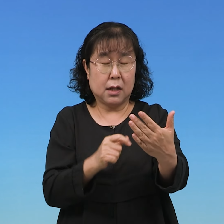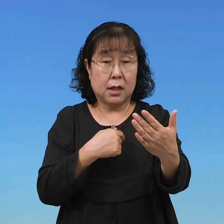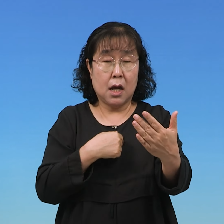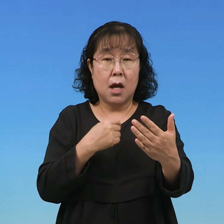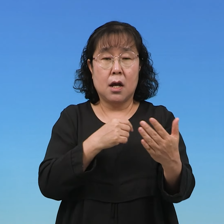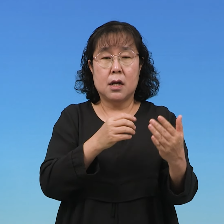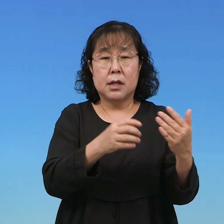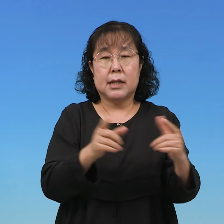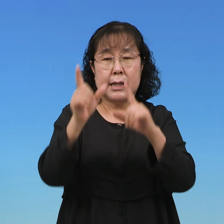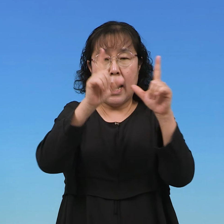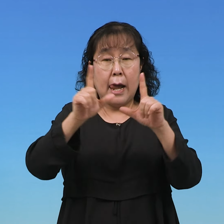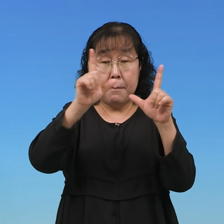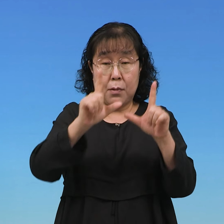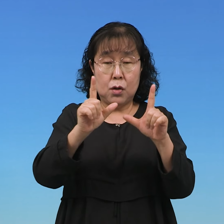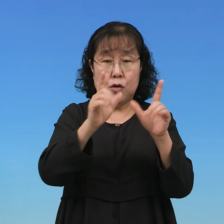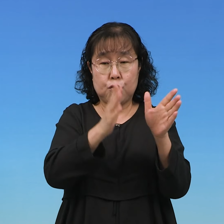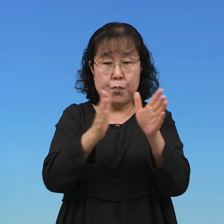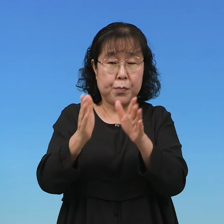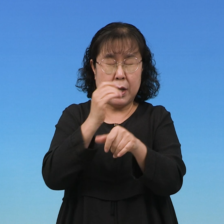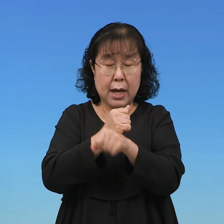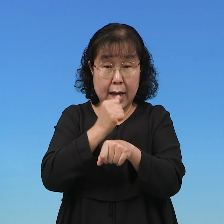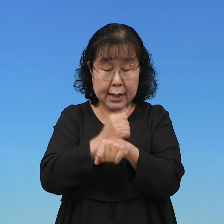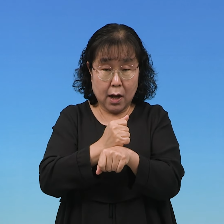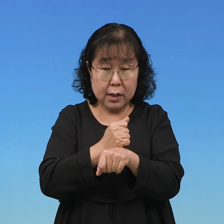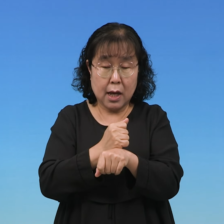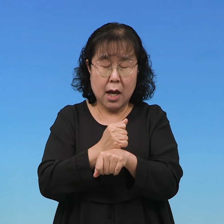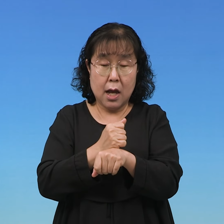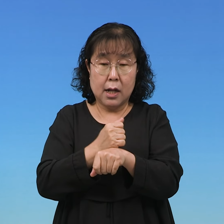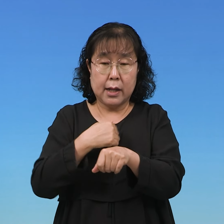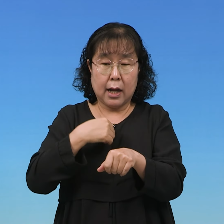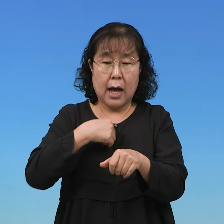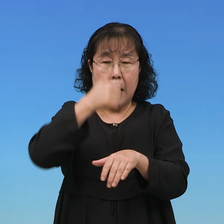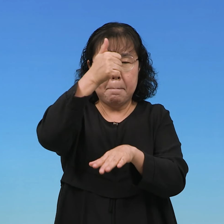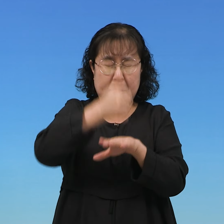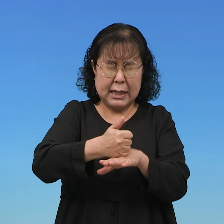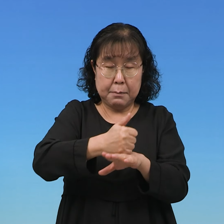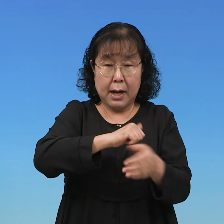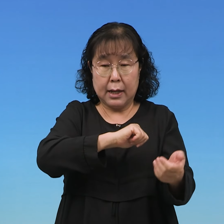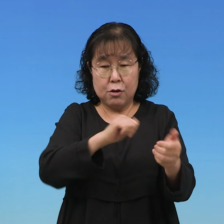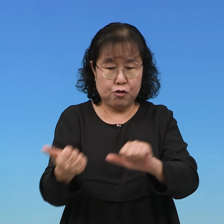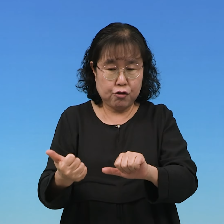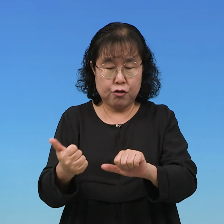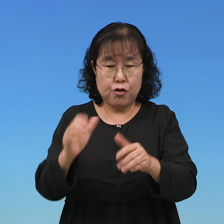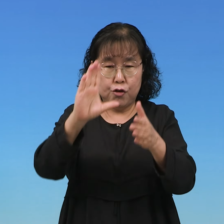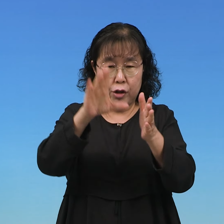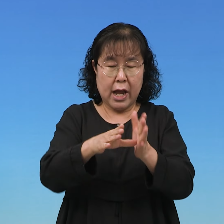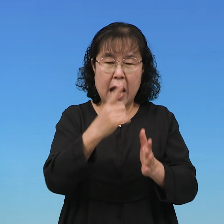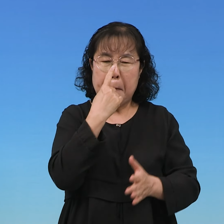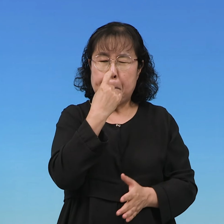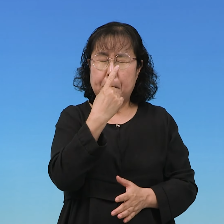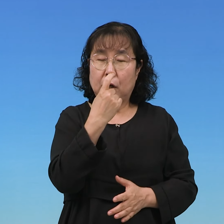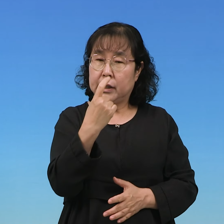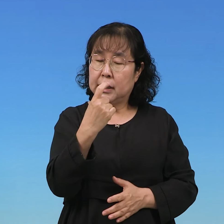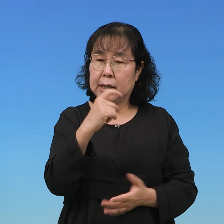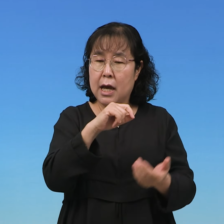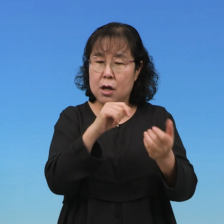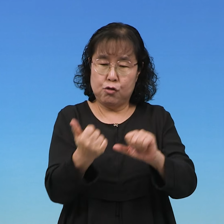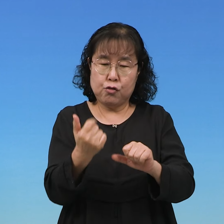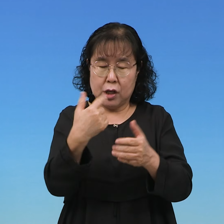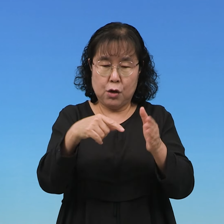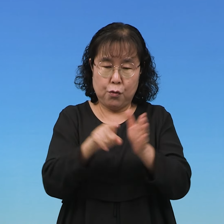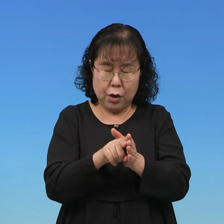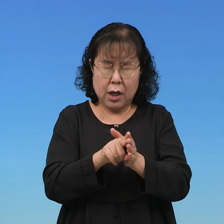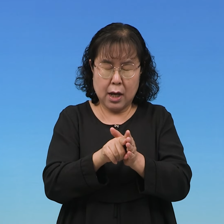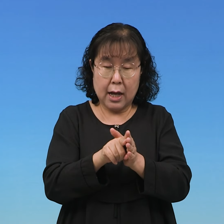승진, 은퇴, 노후 준비를 거쳐서 어느 병원에 그럴듯한 1인실에서 사망하기 위한 준비에 정신